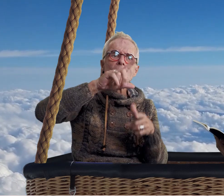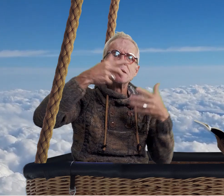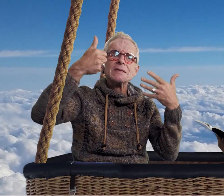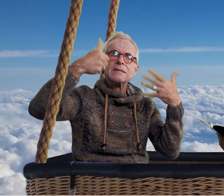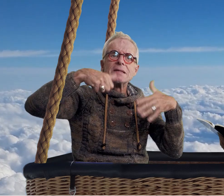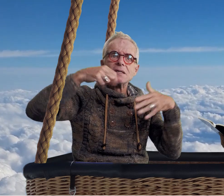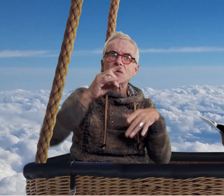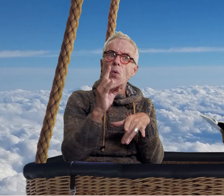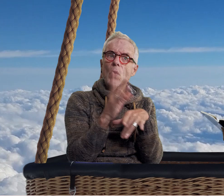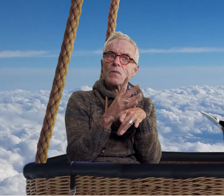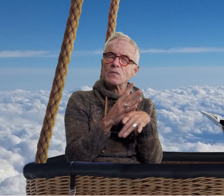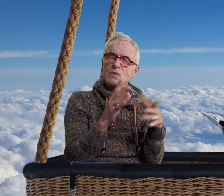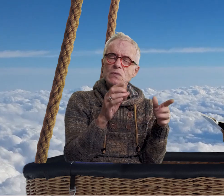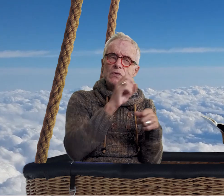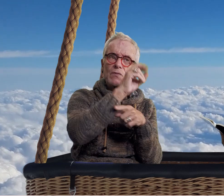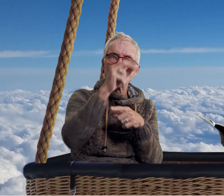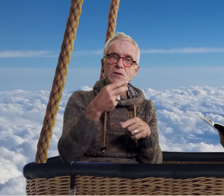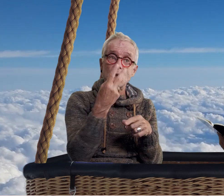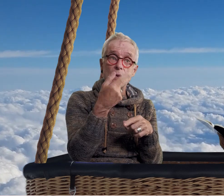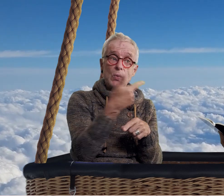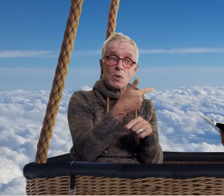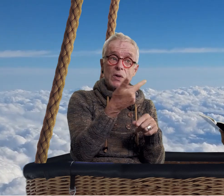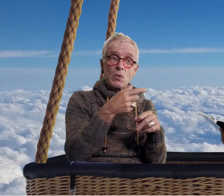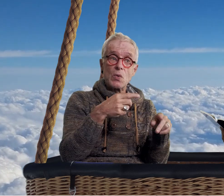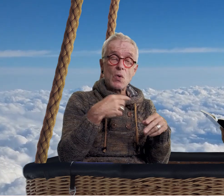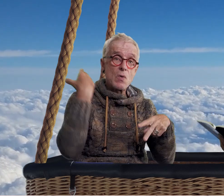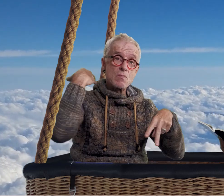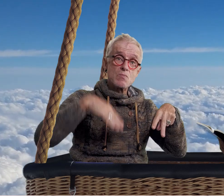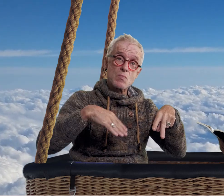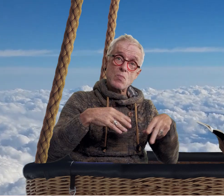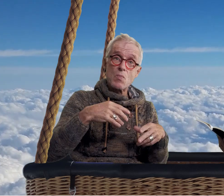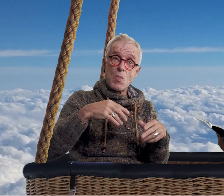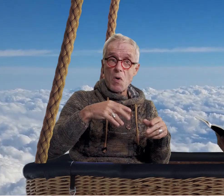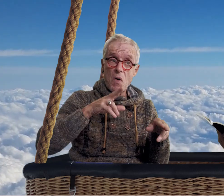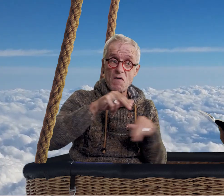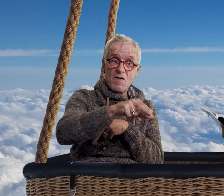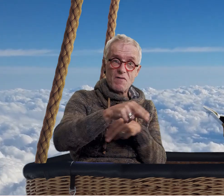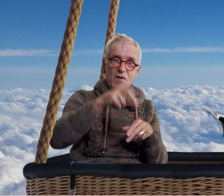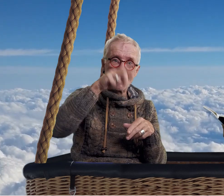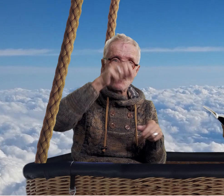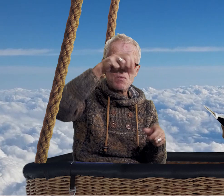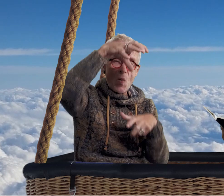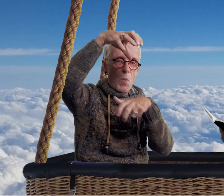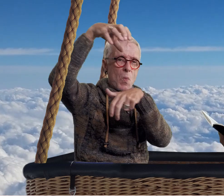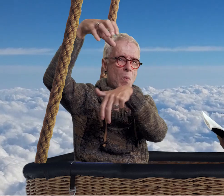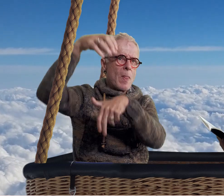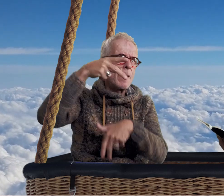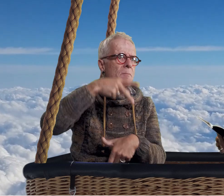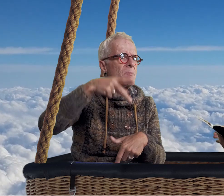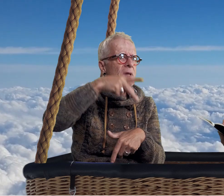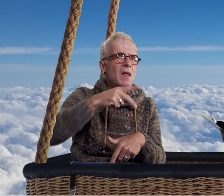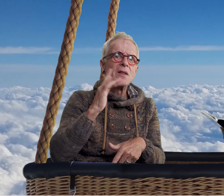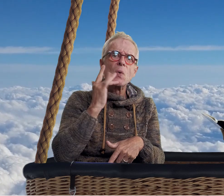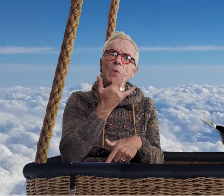son consentement à ce voyage et deux condamnés à mort devaient tenter les premiers les routes aériennes. Pilâtre Desrosiers s'indigna de cette injustice